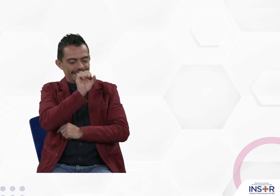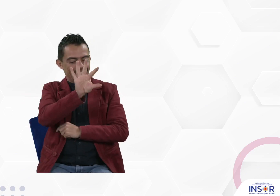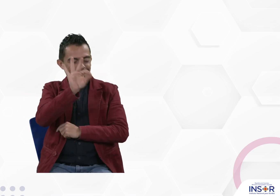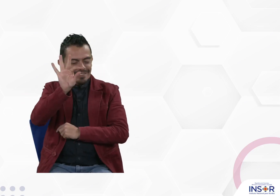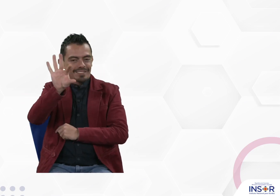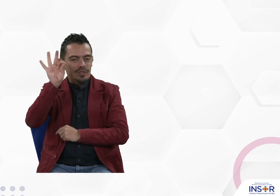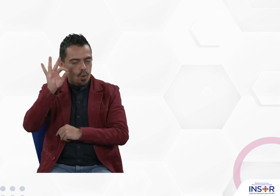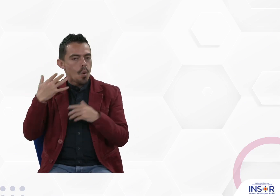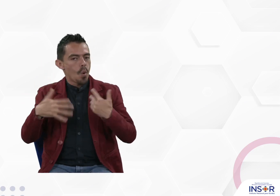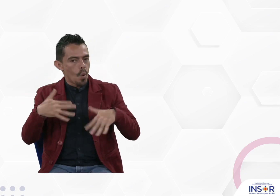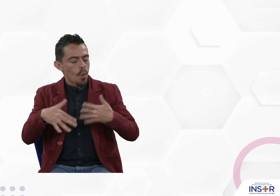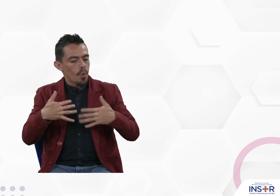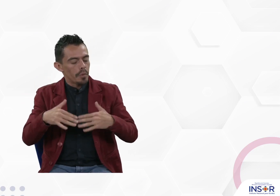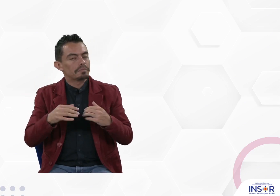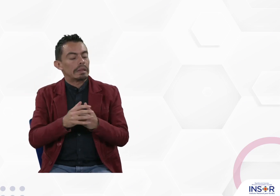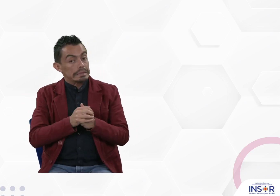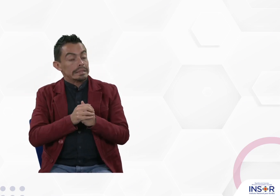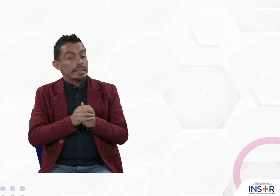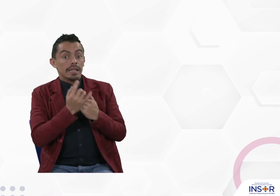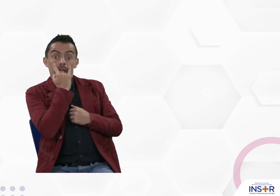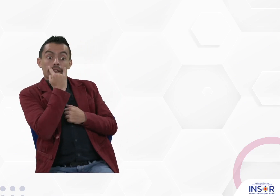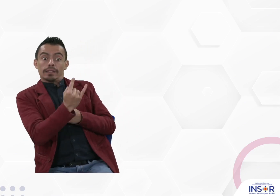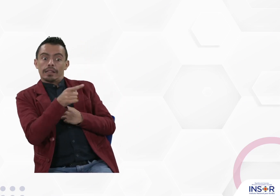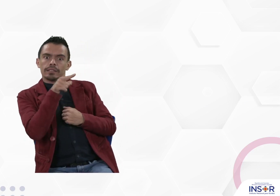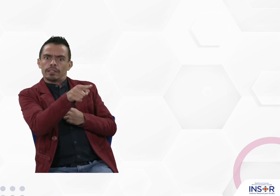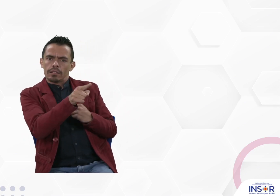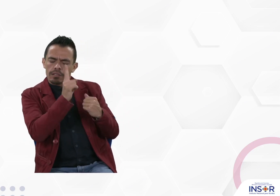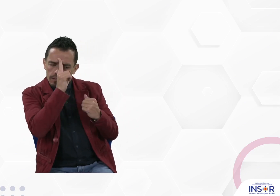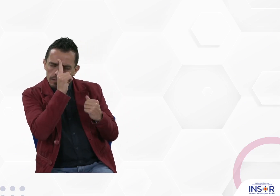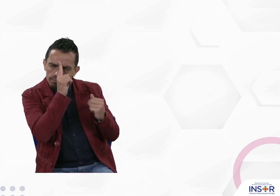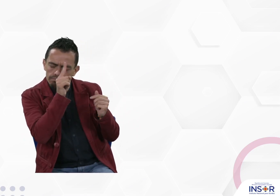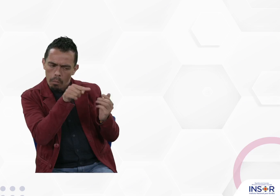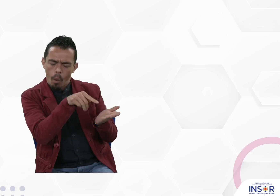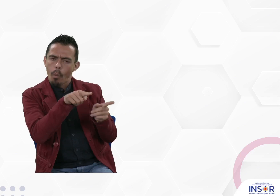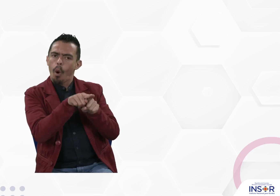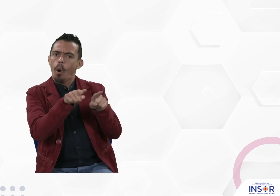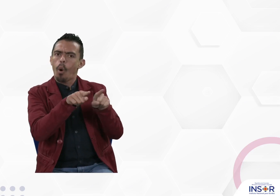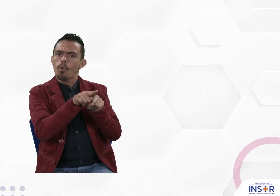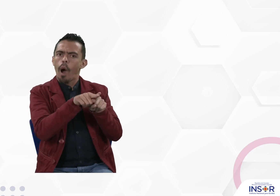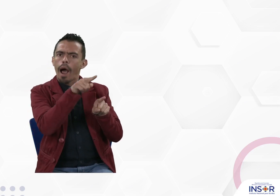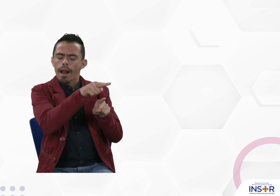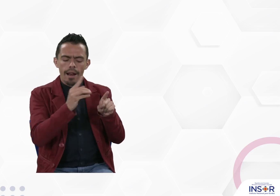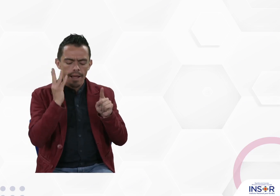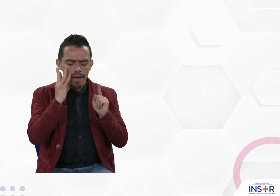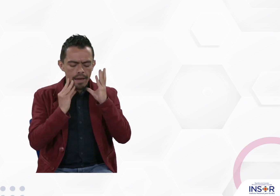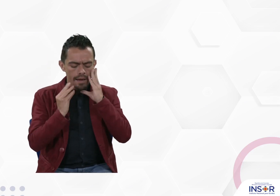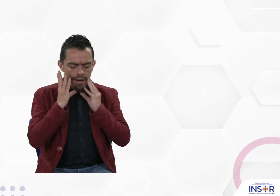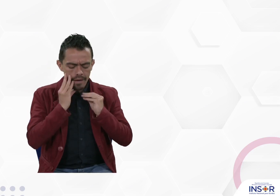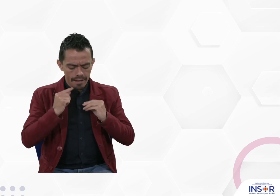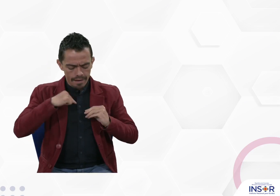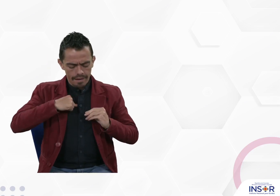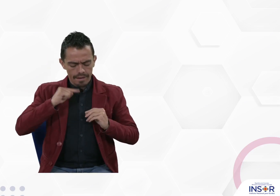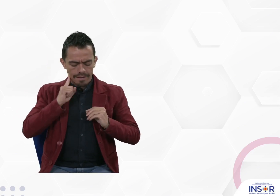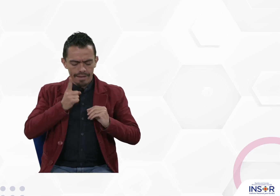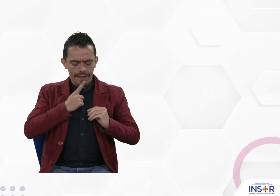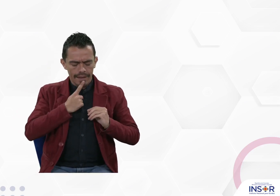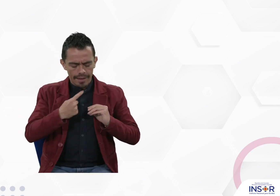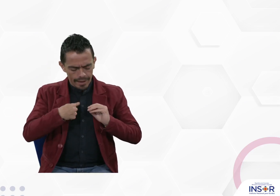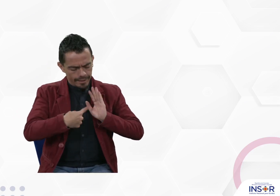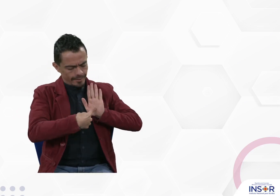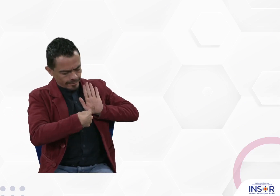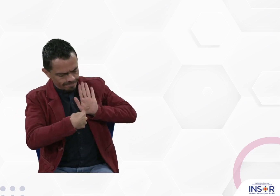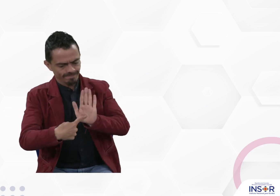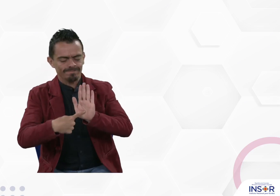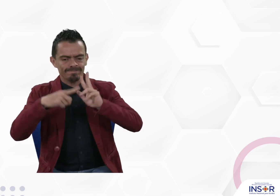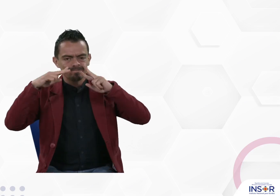nos brindan reflexiones y les generaron ese interés para tener estas ideas de investigación.